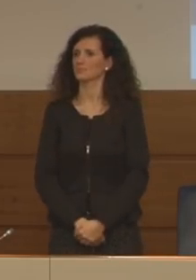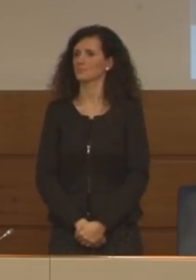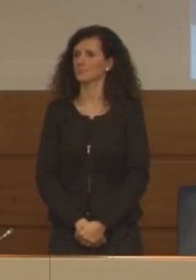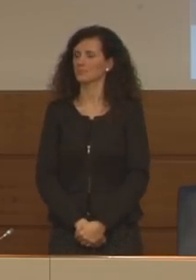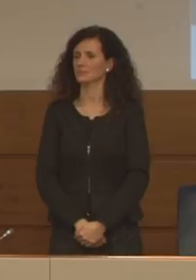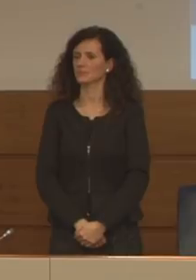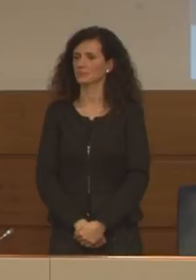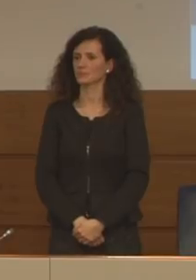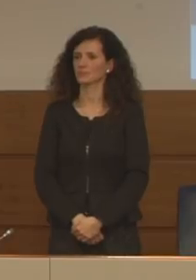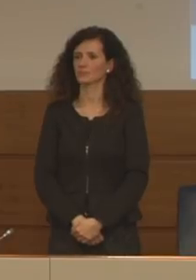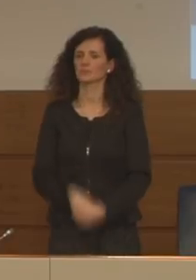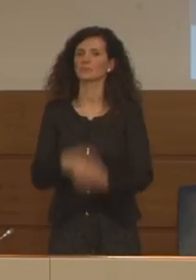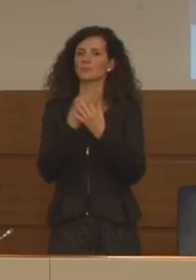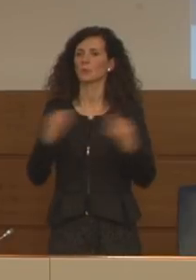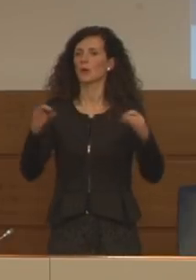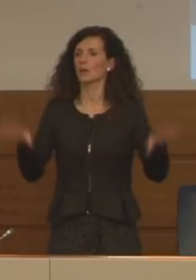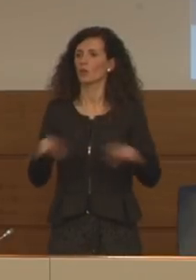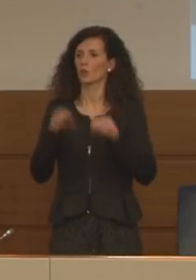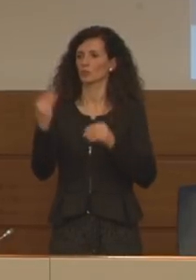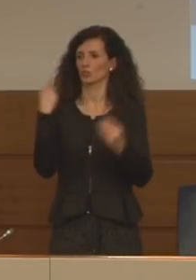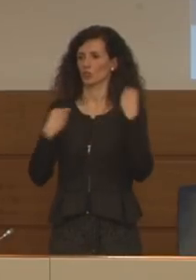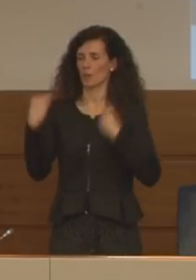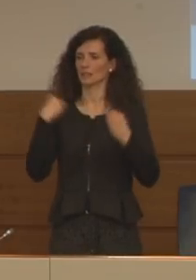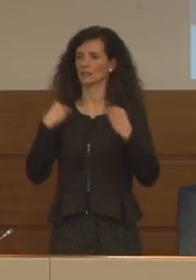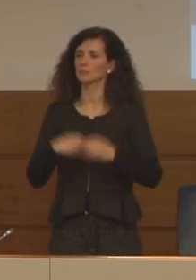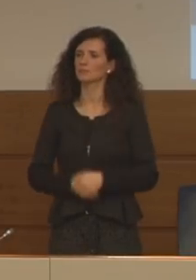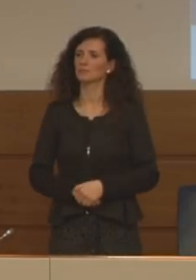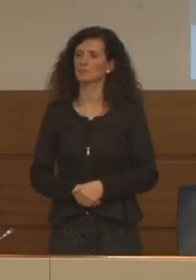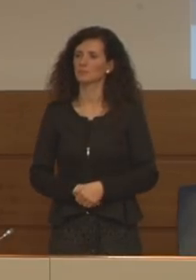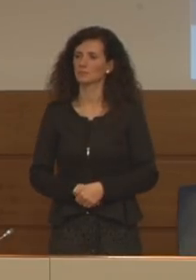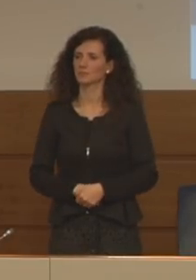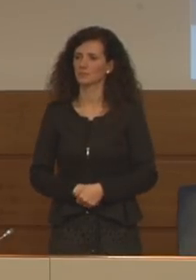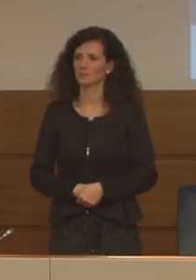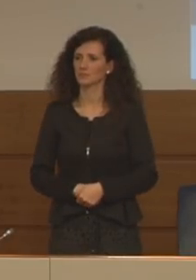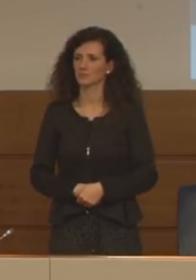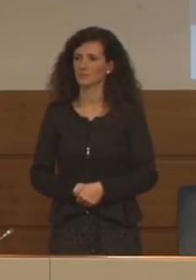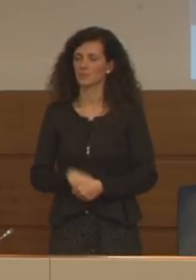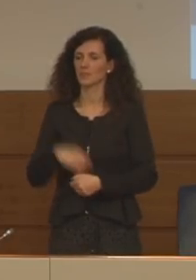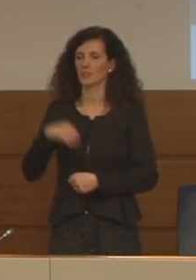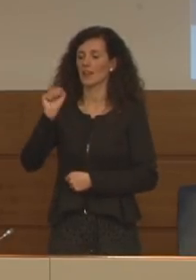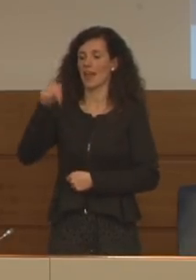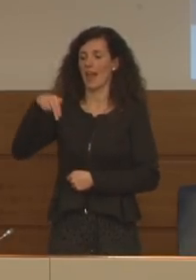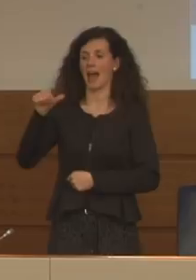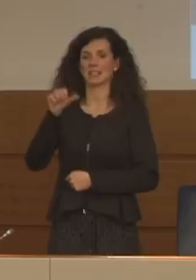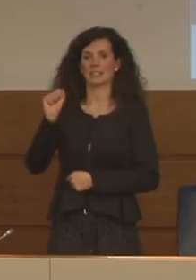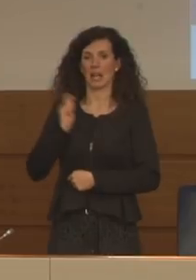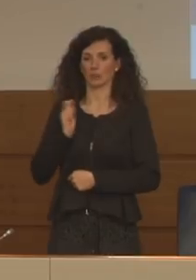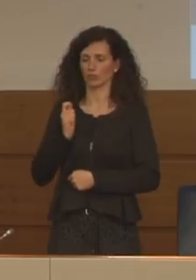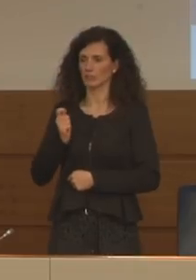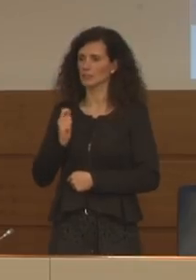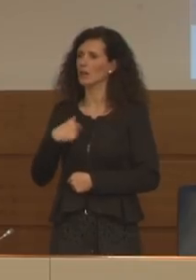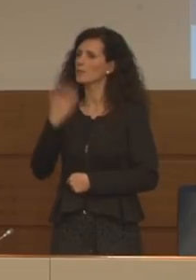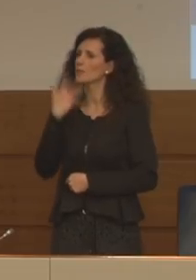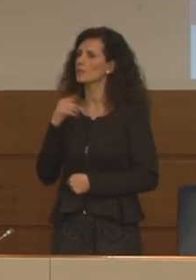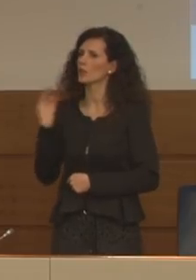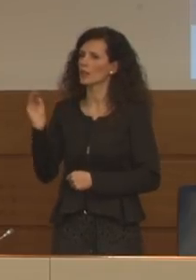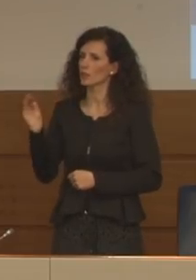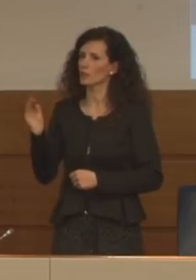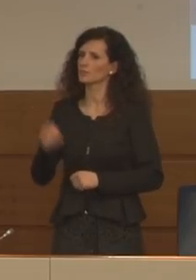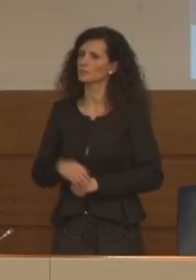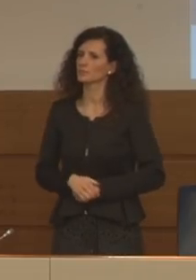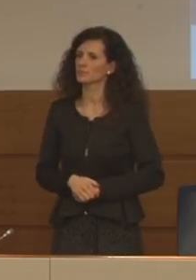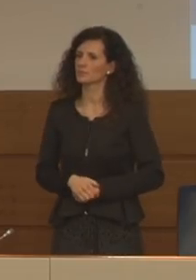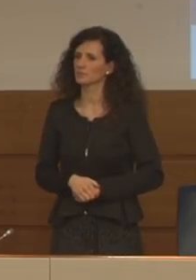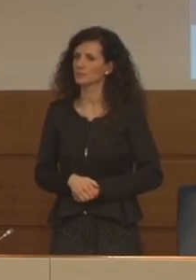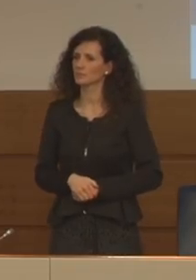bene allora diamo il via alle domande buonasera matteo guidelli dell'agenzia ansa volevo chiedere uno